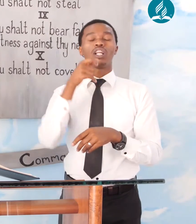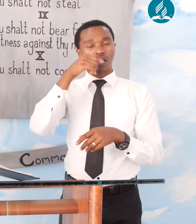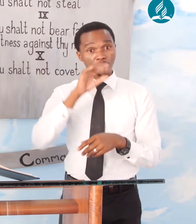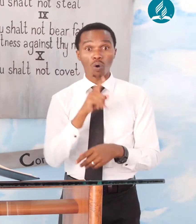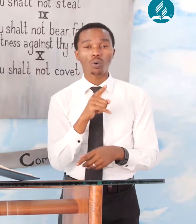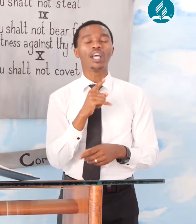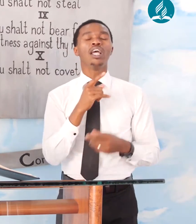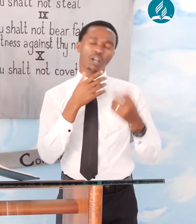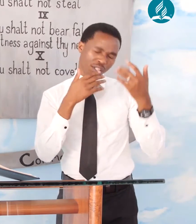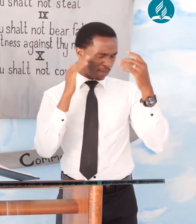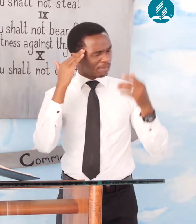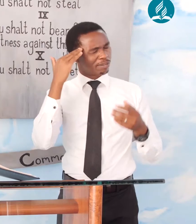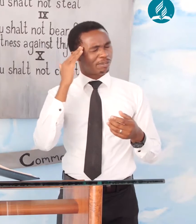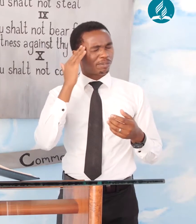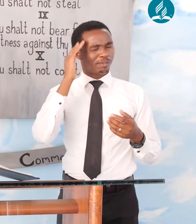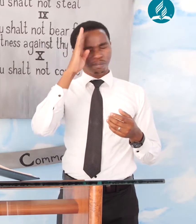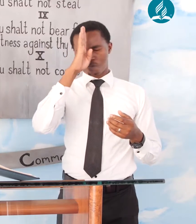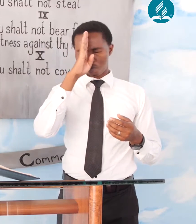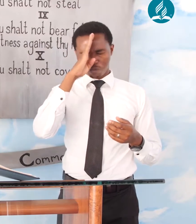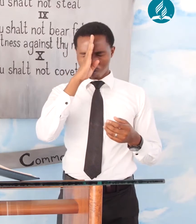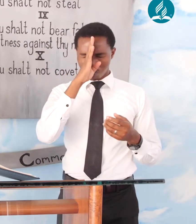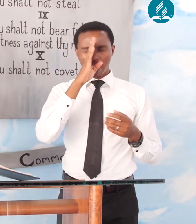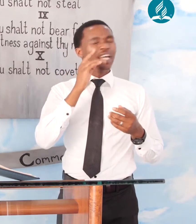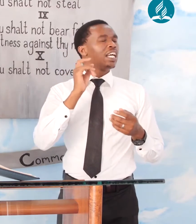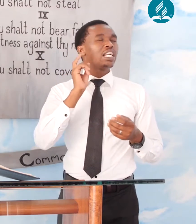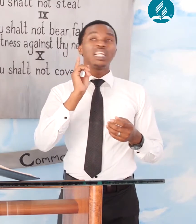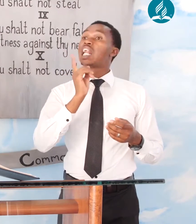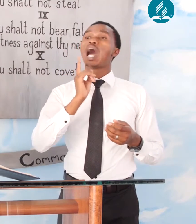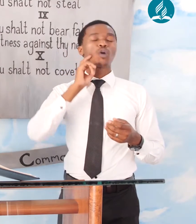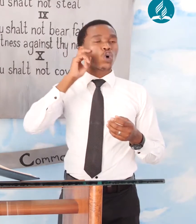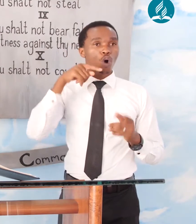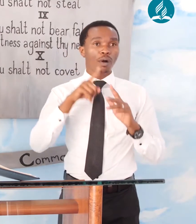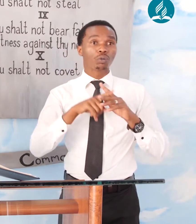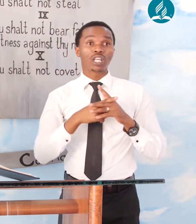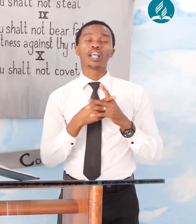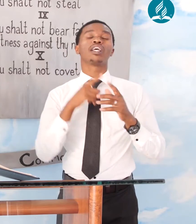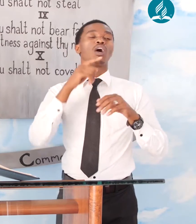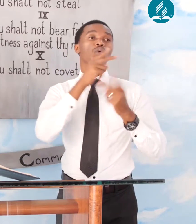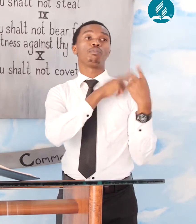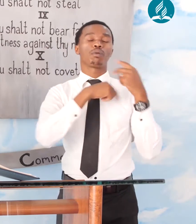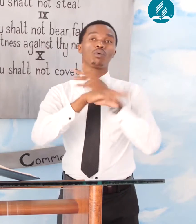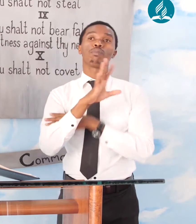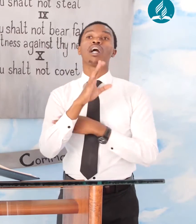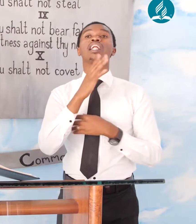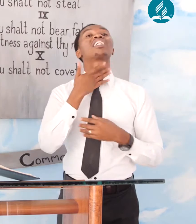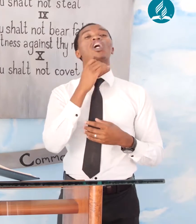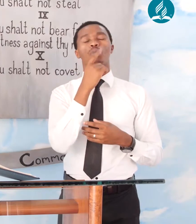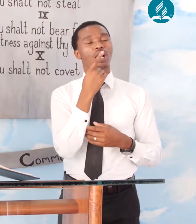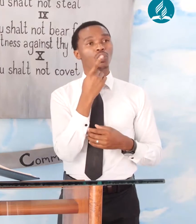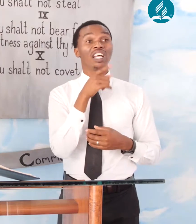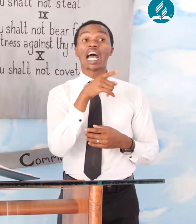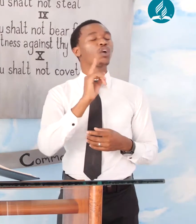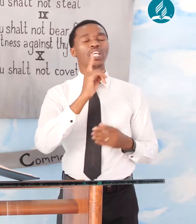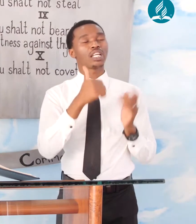zo gutinya kwinjira mu murimo w'Imana wibwira ko udafite ubushobozi ndagira ngo nkubwire ko ibyo atari ikibazo